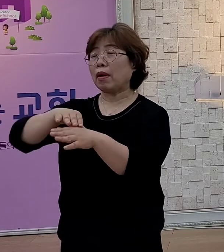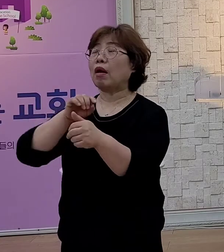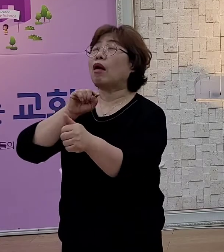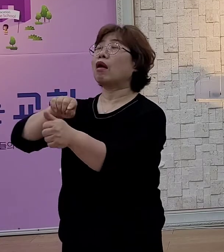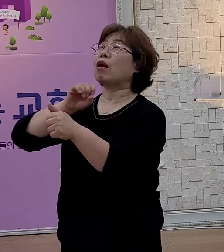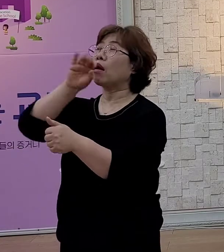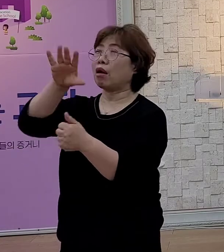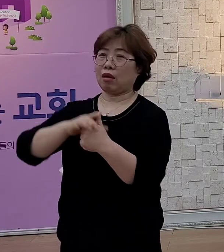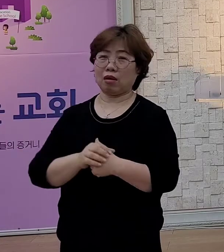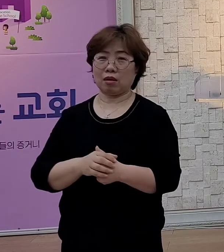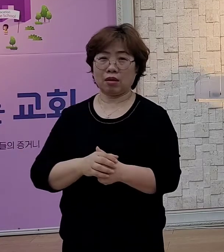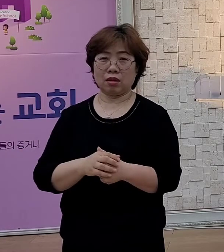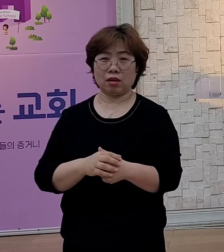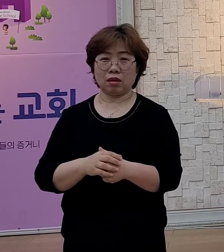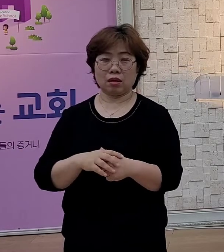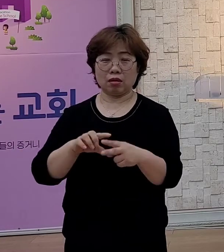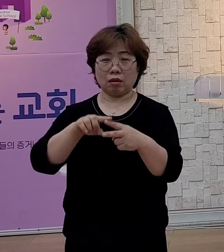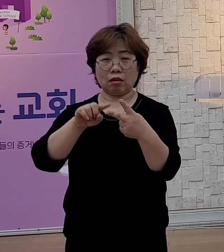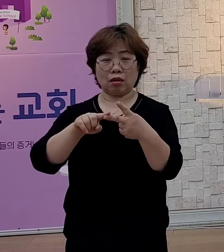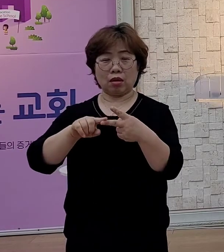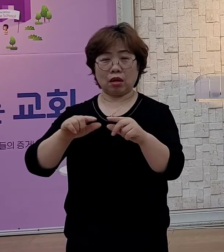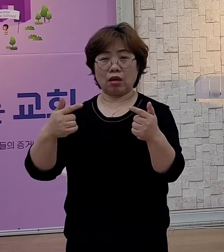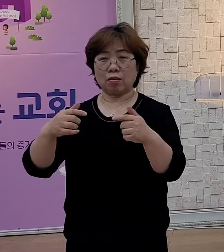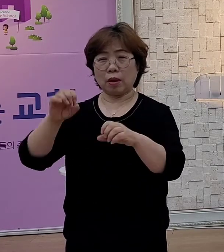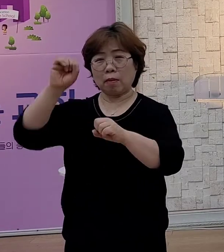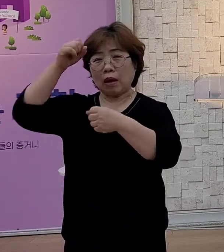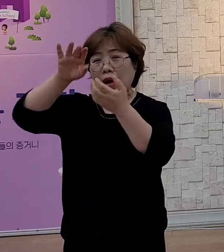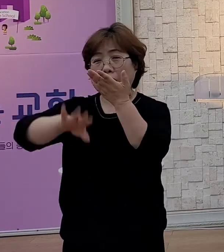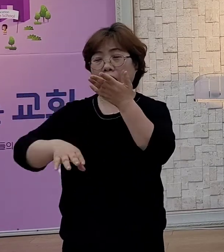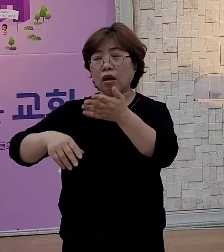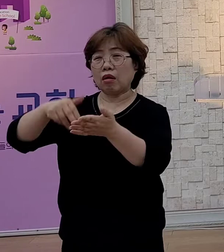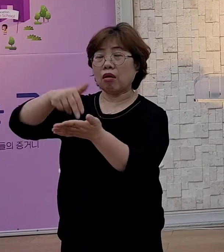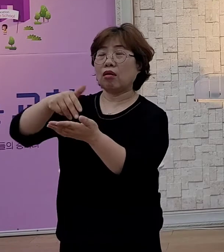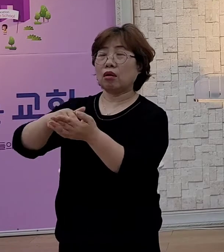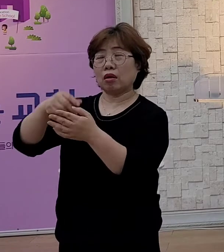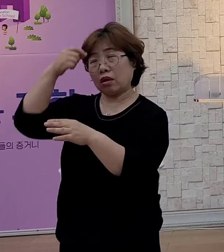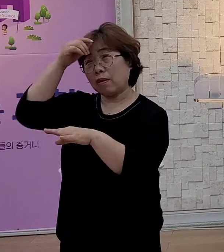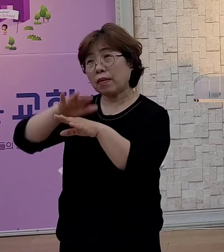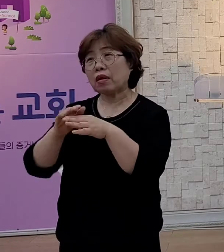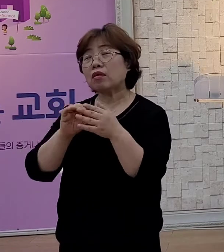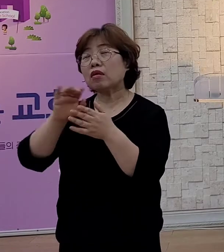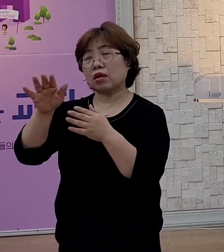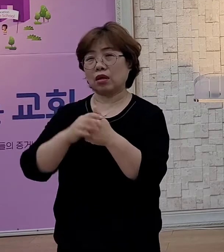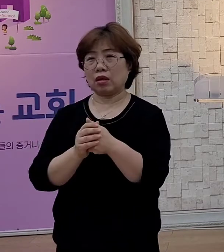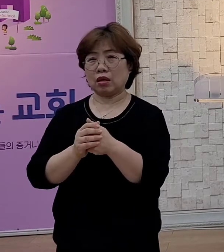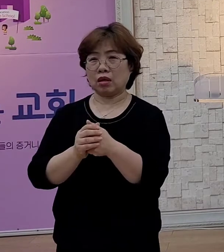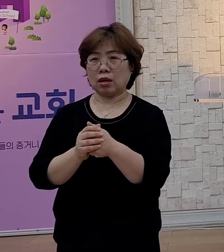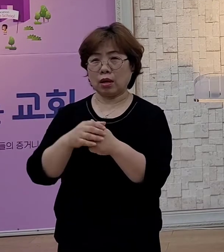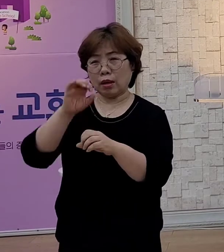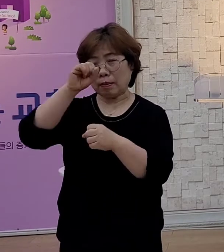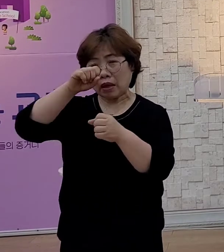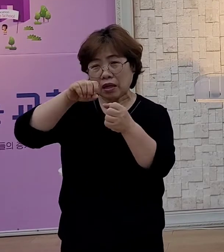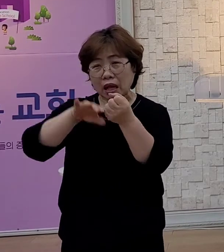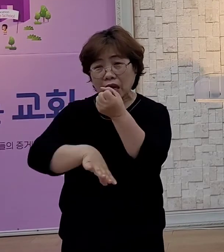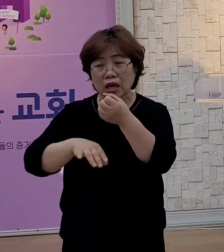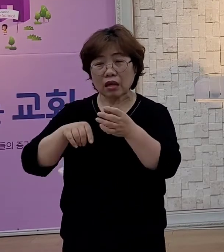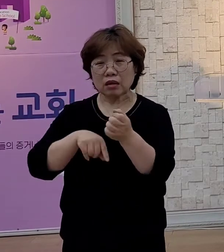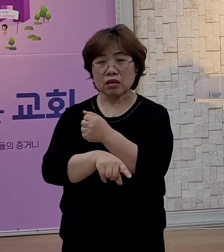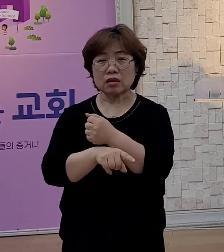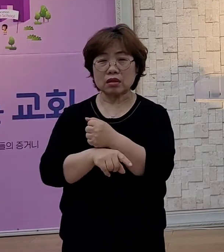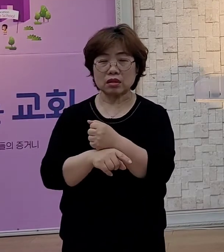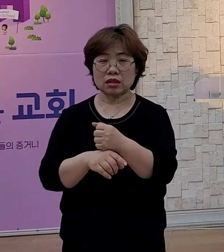서서 예배를 드리든지 아니면 내 발등상에 앉아서 예배 드리라. 즉 이 말은 길바닥에 그냥 마음대로 앉고 싶은 자리에